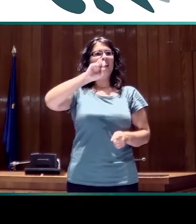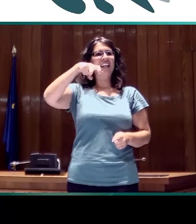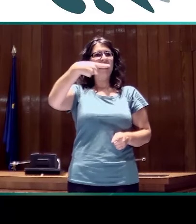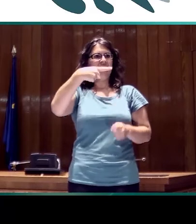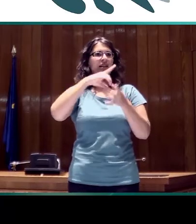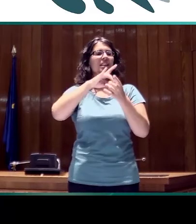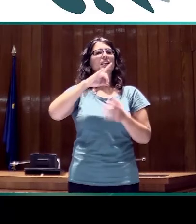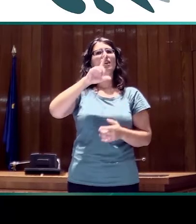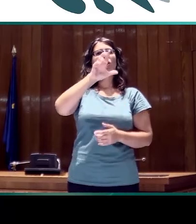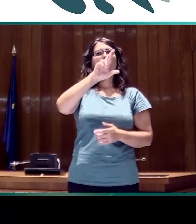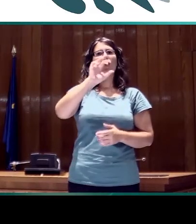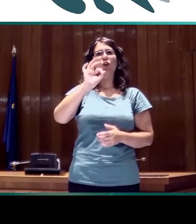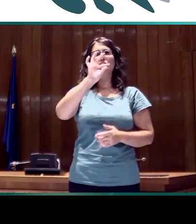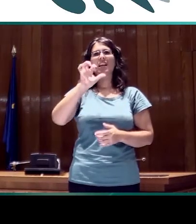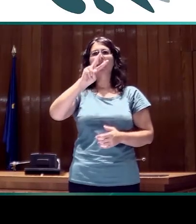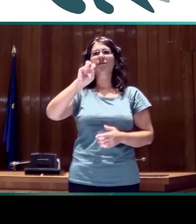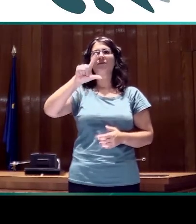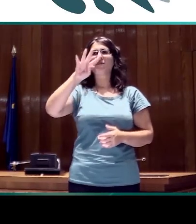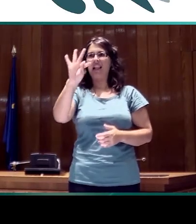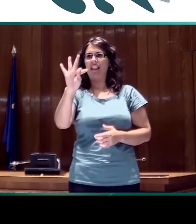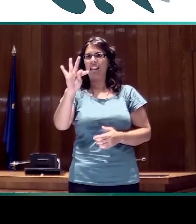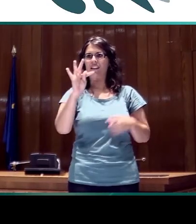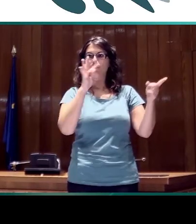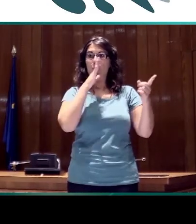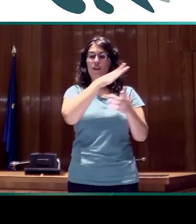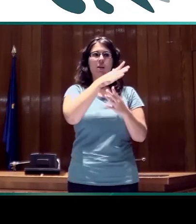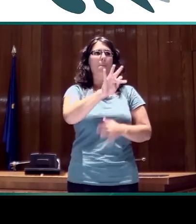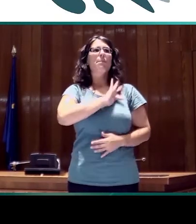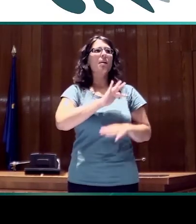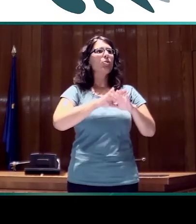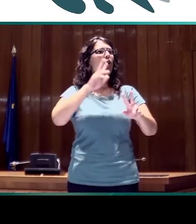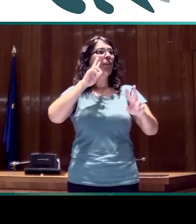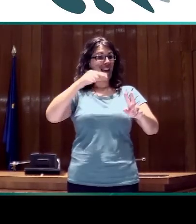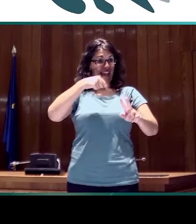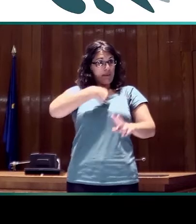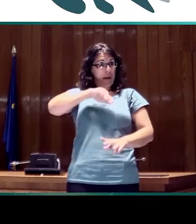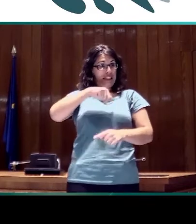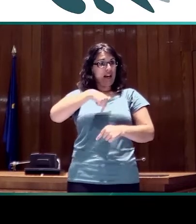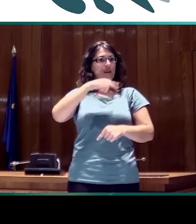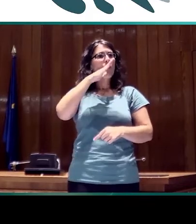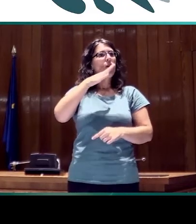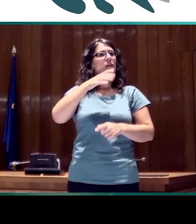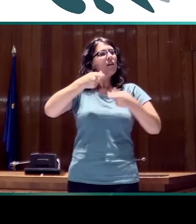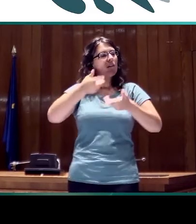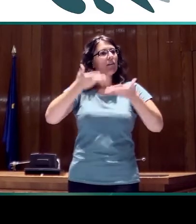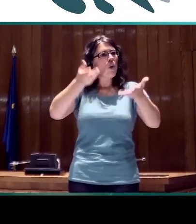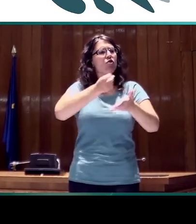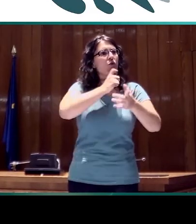discapacidad y representa el importante esfuerzo que está haciendo el conjunto de la sociedad española por visibilizar a las personas con cualquier tipo de